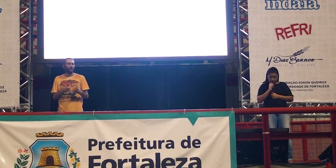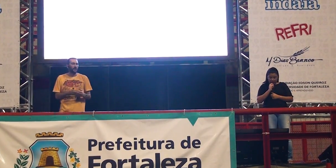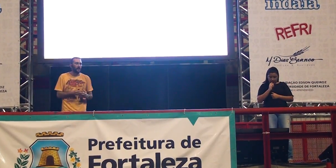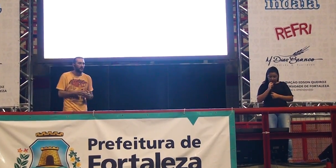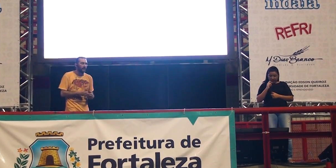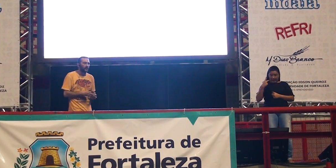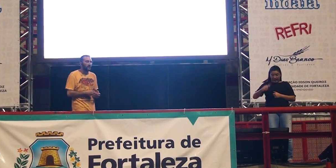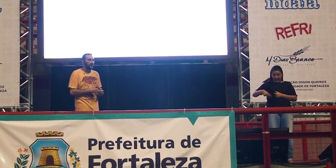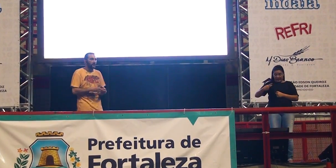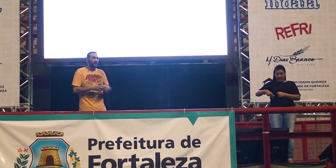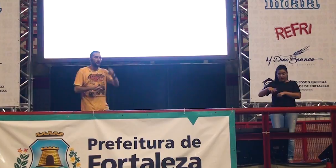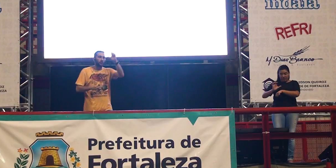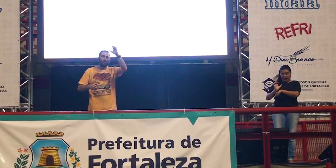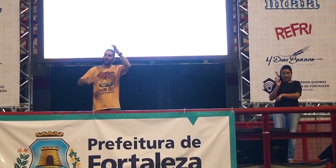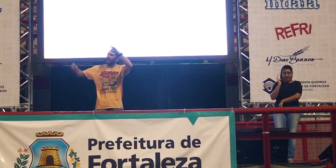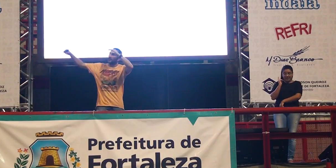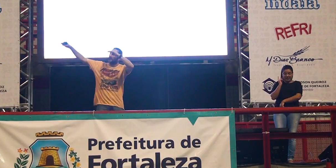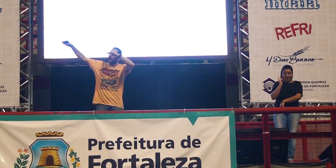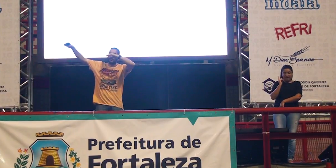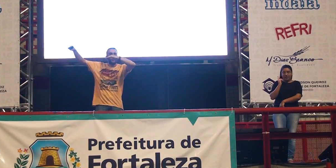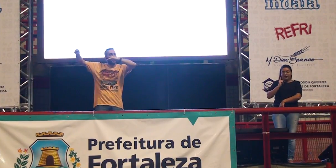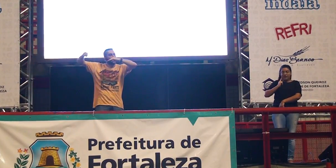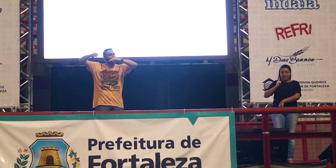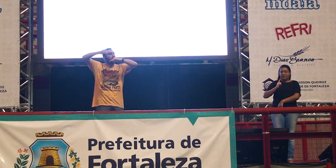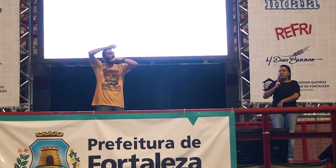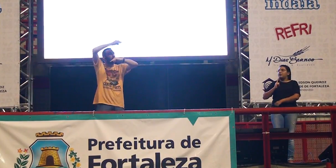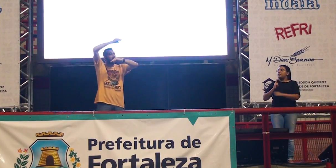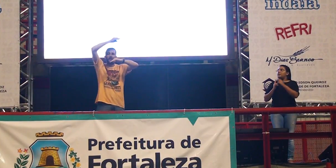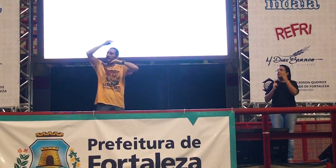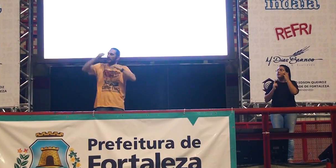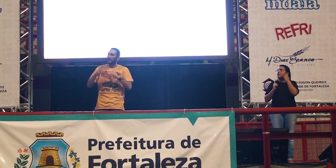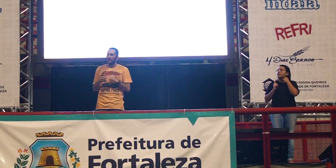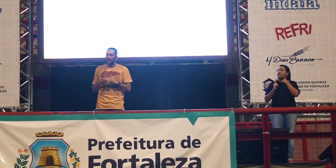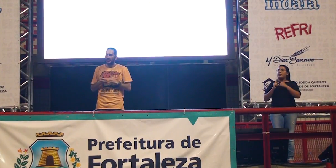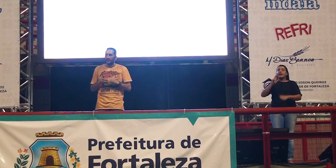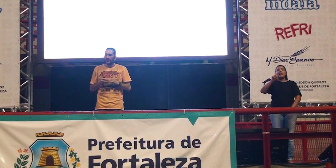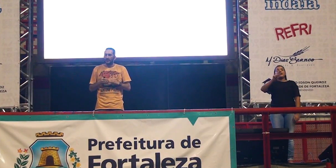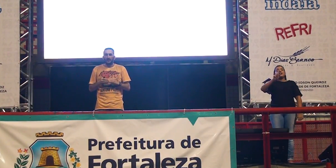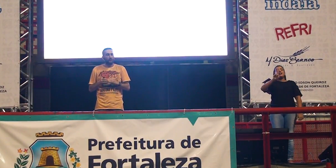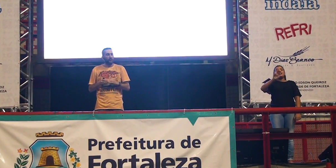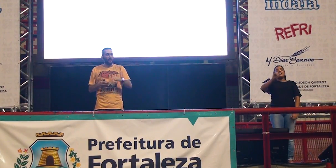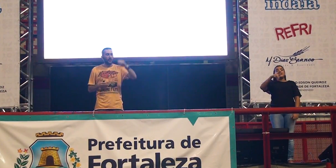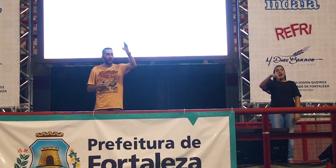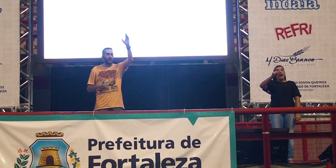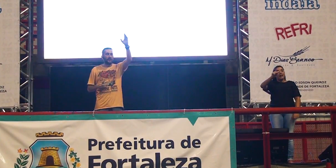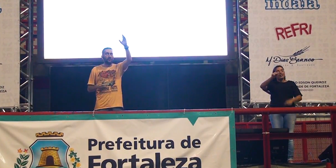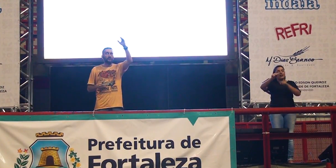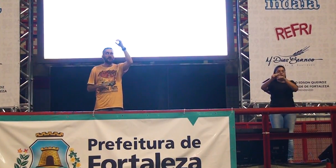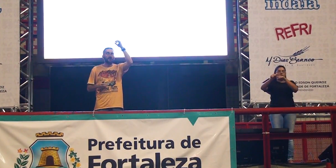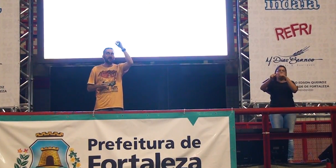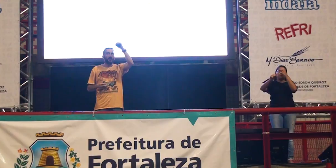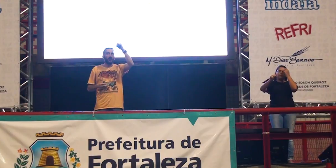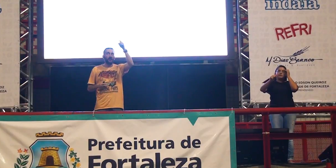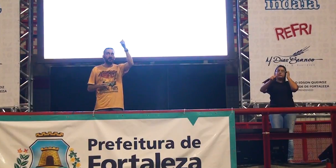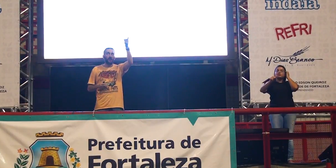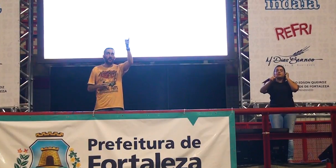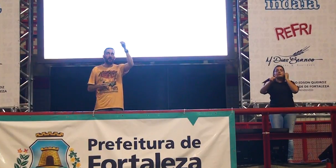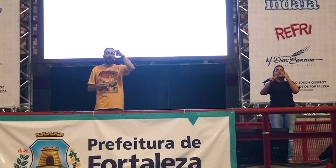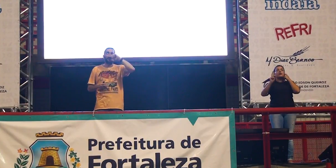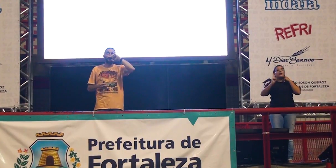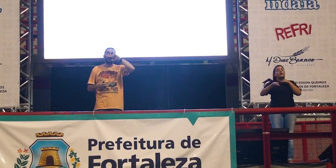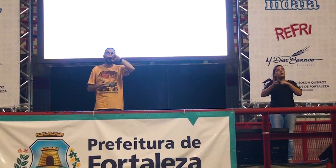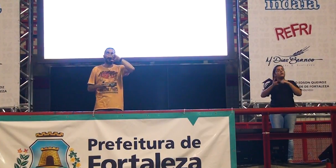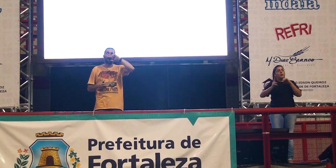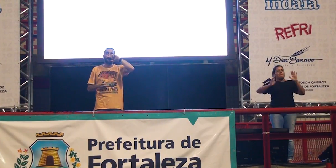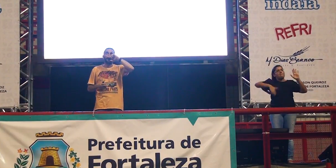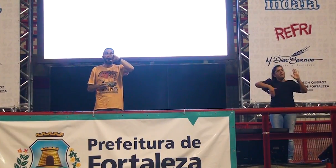exatamente a que corta o Ceará. Então, sobre o Ceará tem uma corrente da Guiana. Professor, então, se eu entrar numa